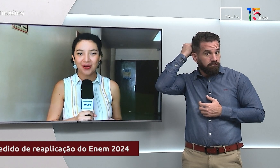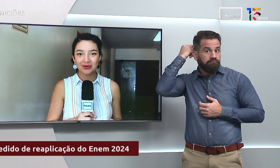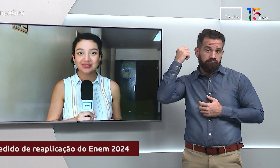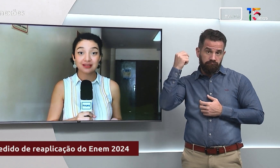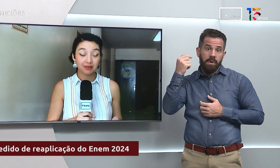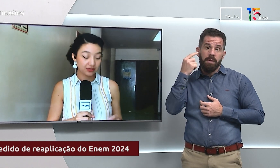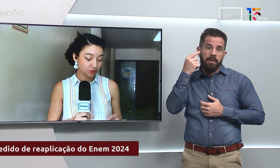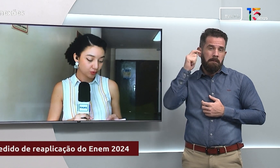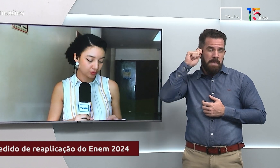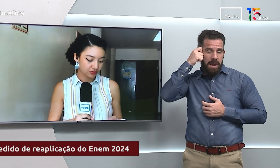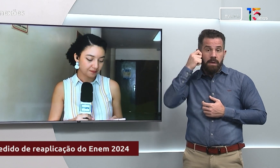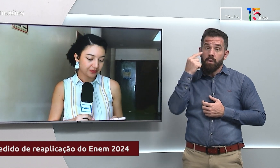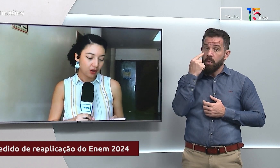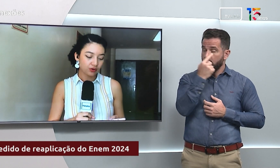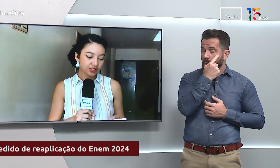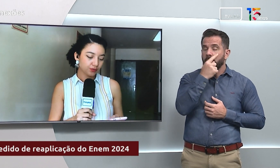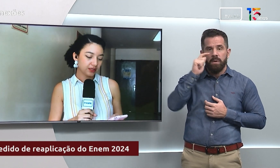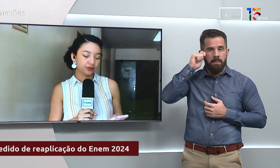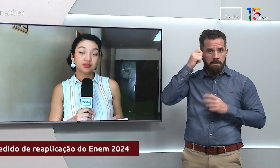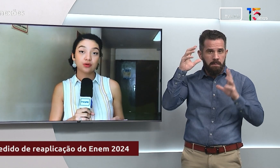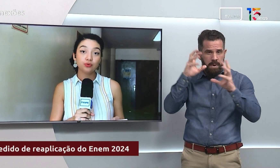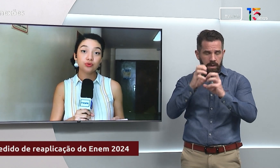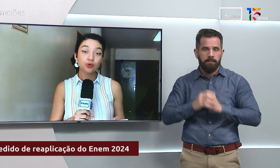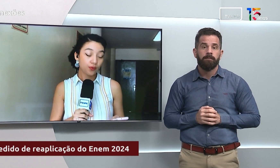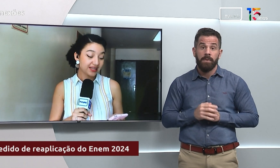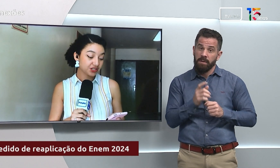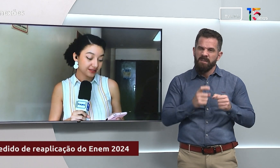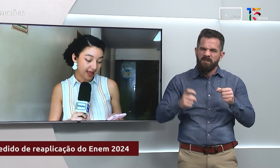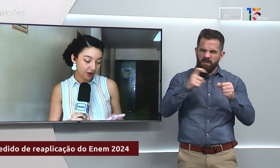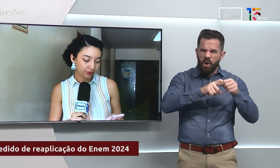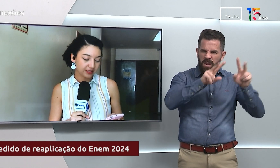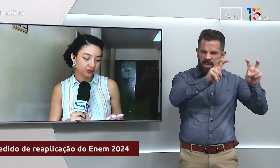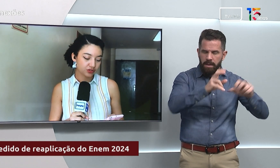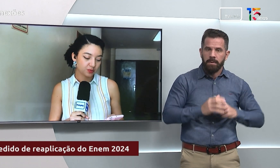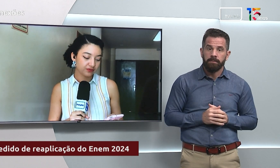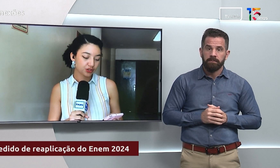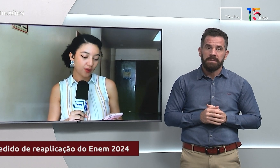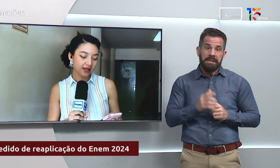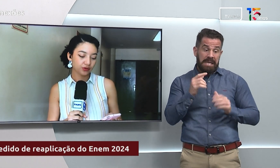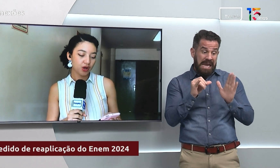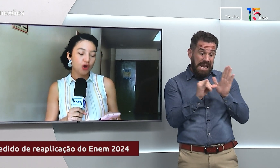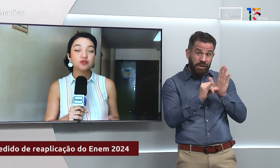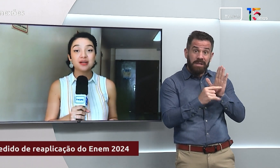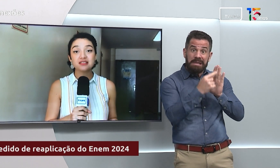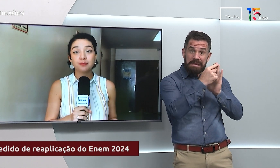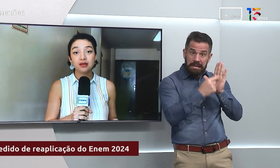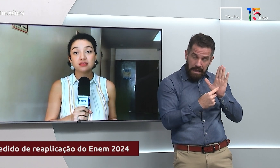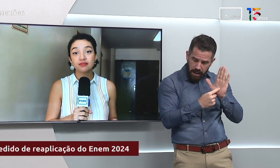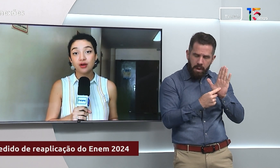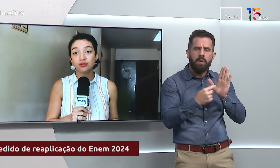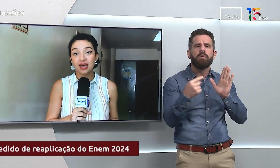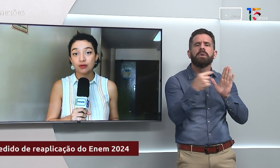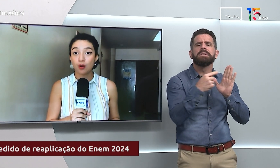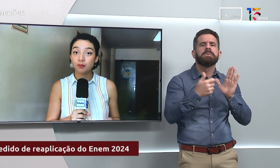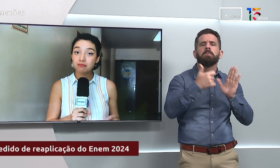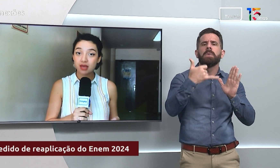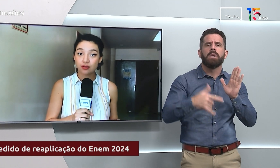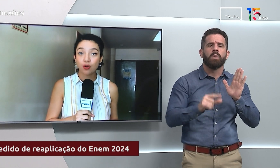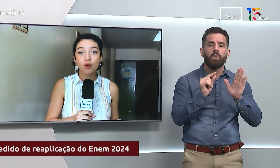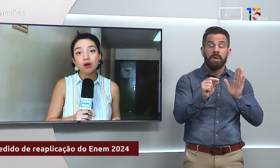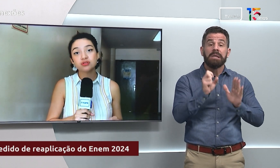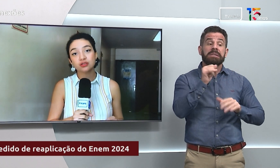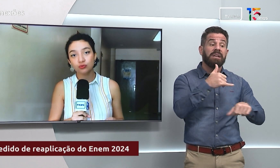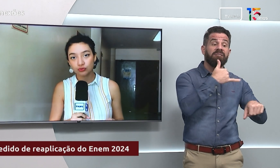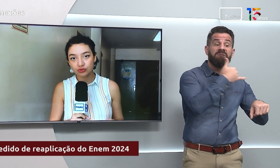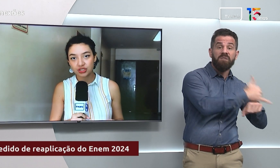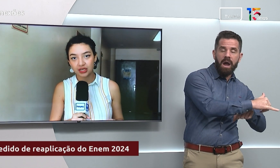e olhos também escuros. Continuando, segundo o edital do Enem 2024, os participantes que faltaram ao primeiro